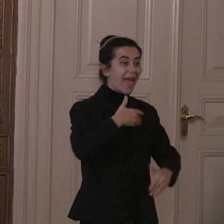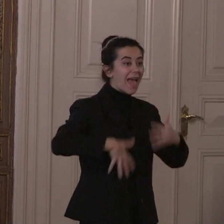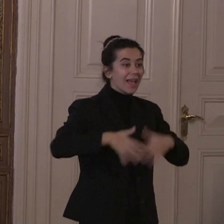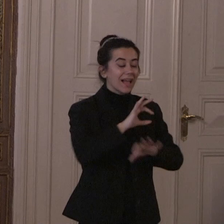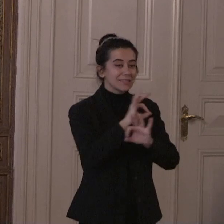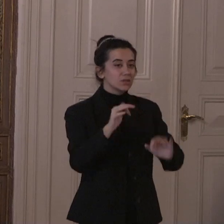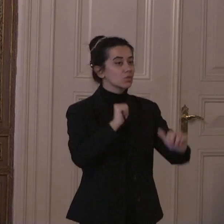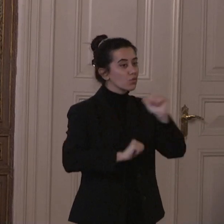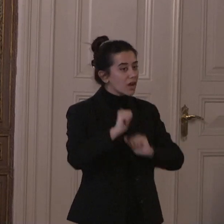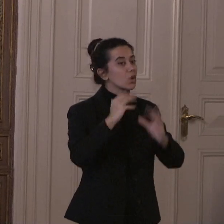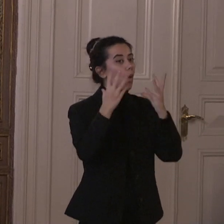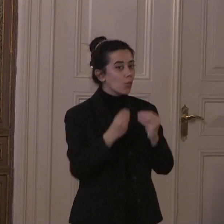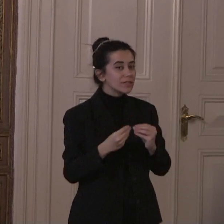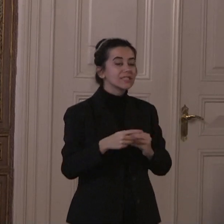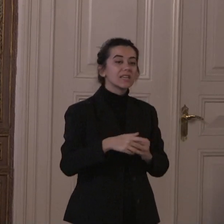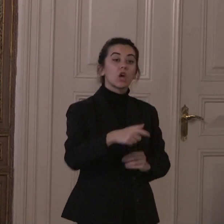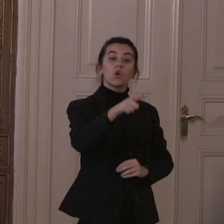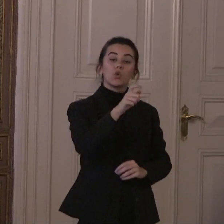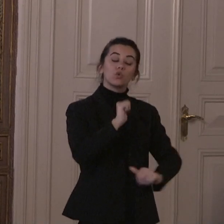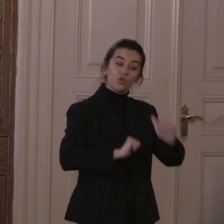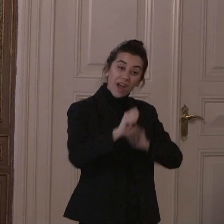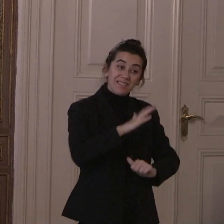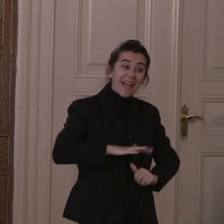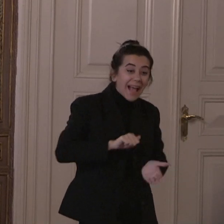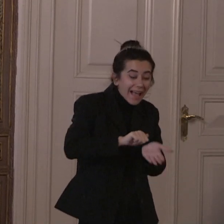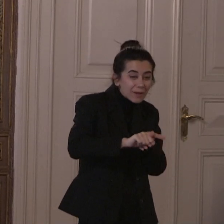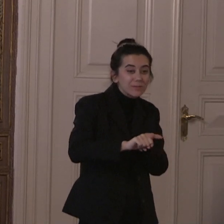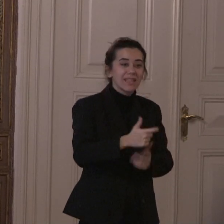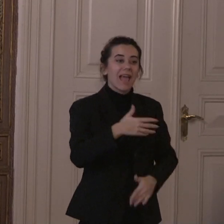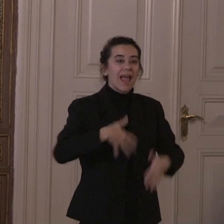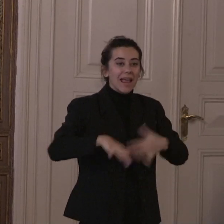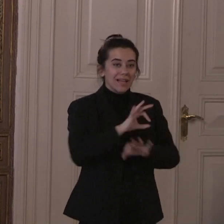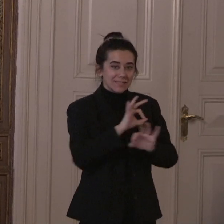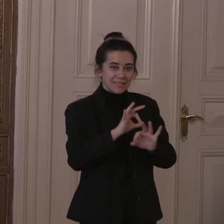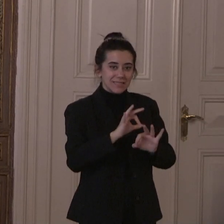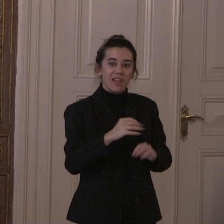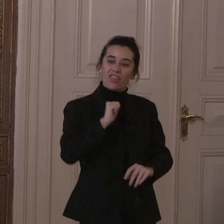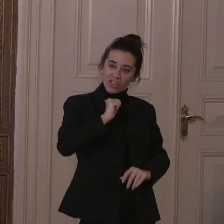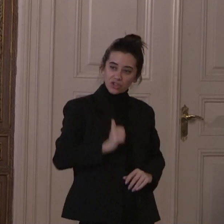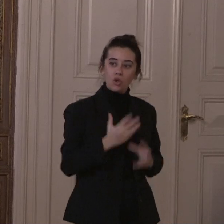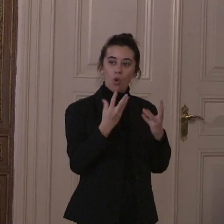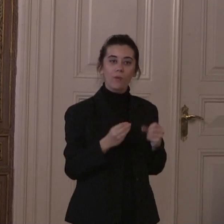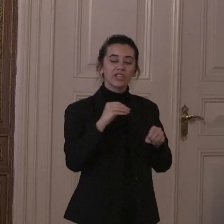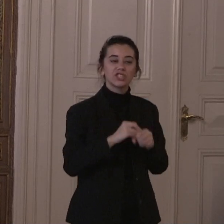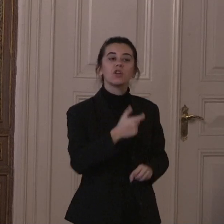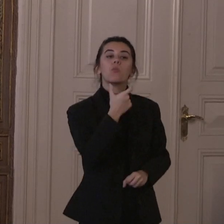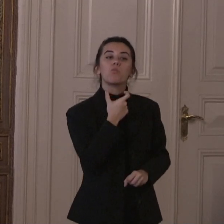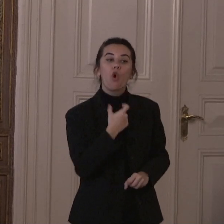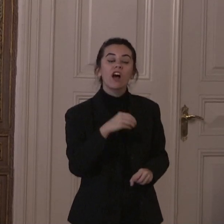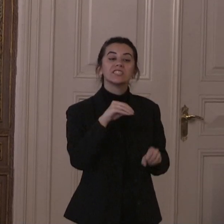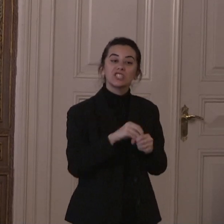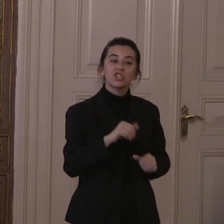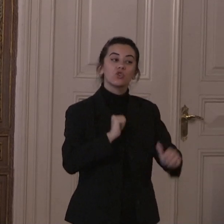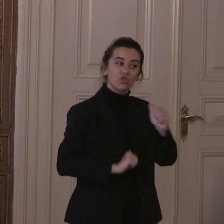Türk üniversitelerinde engelli öğrenci danışmanları iletişim platformunu da Boğaziçi Üniversitesi, Orta